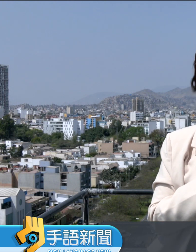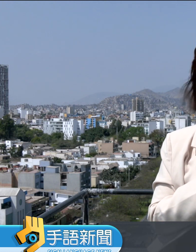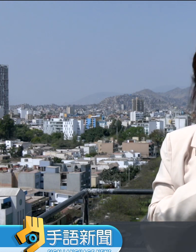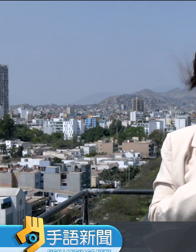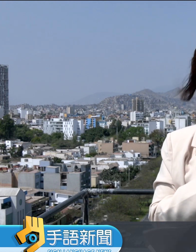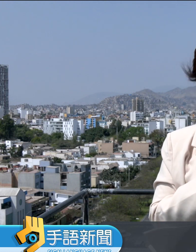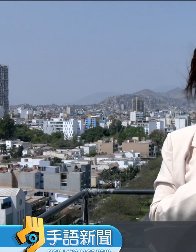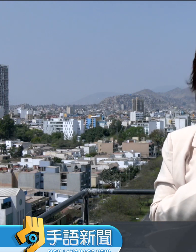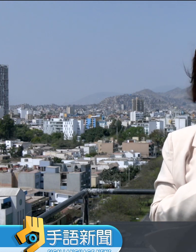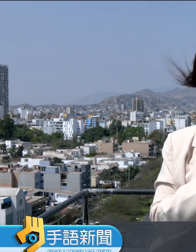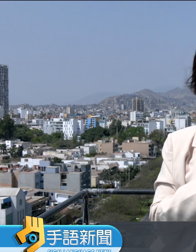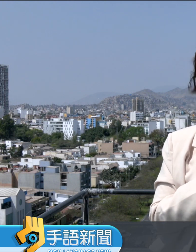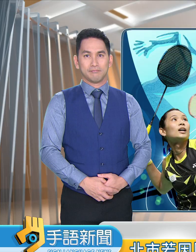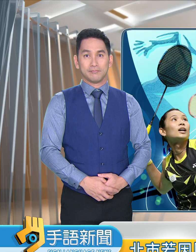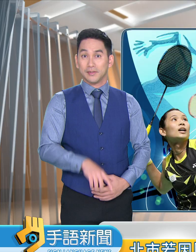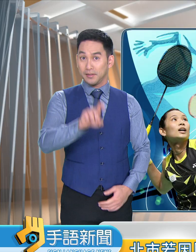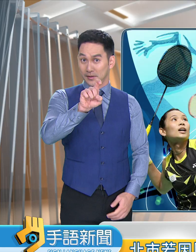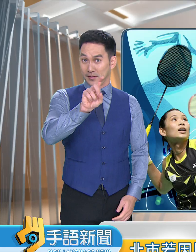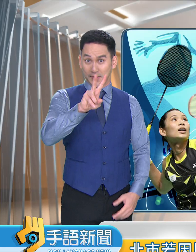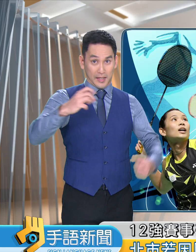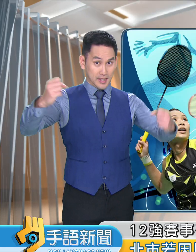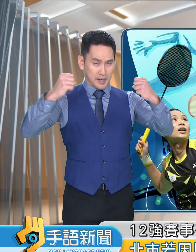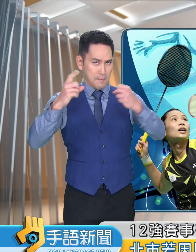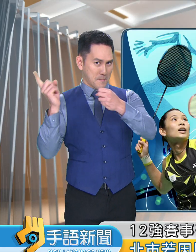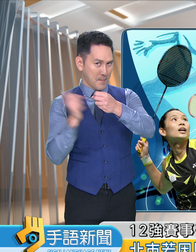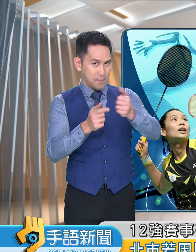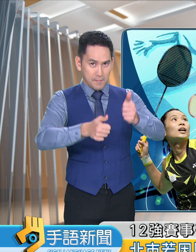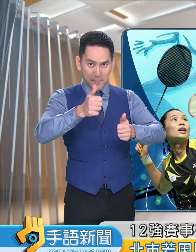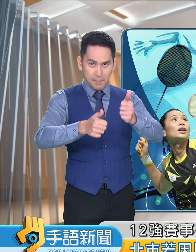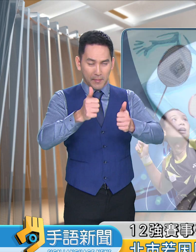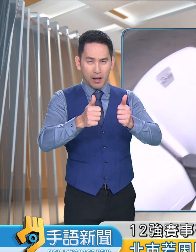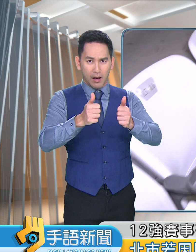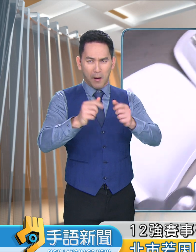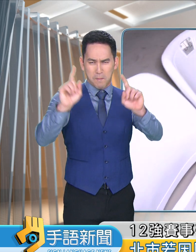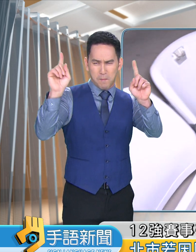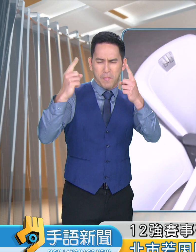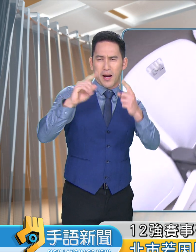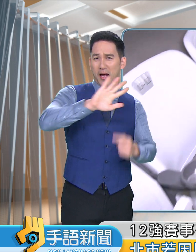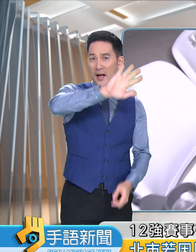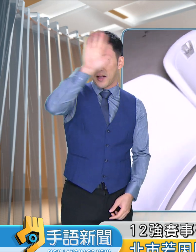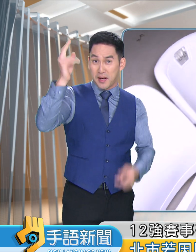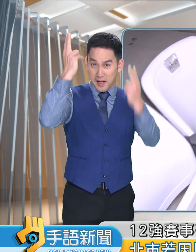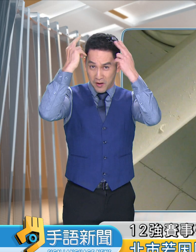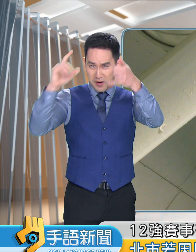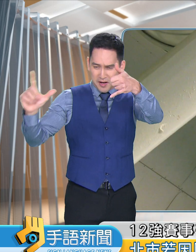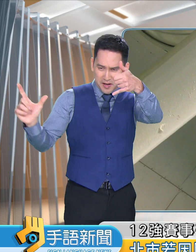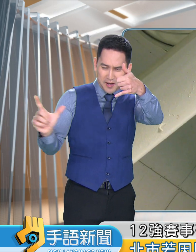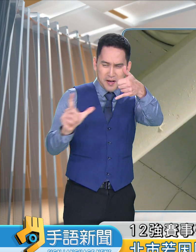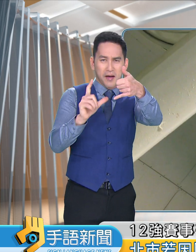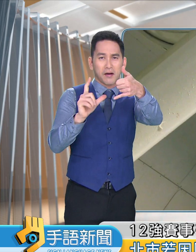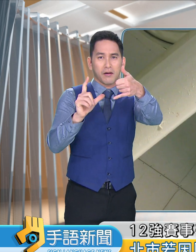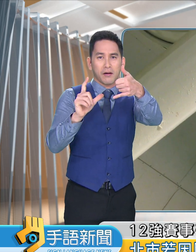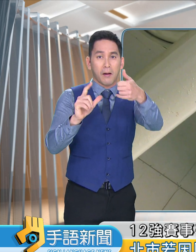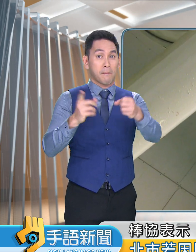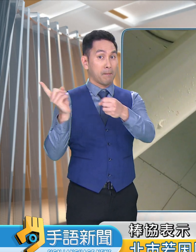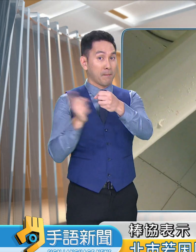给棚内主播。 十二强赛事碰到了天兔台风来袭，棒协表